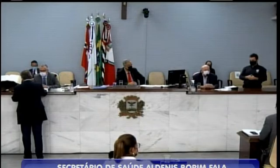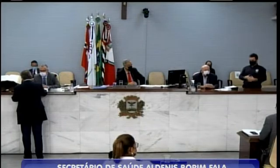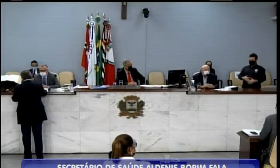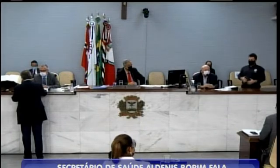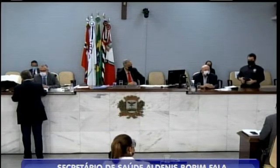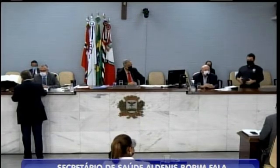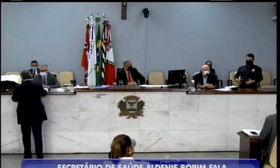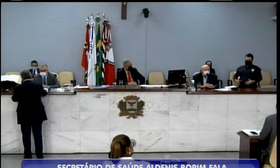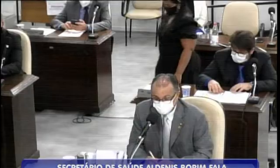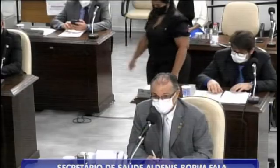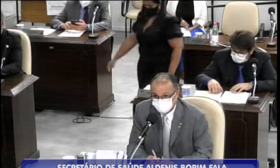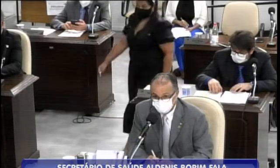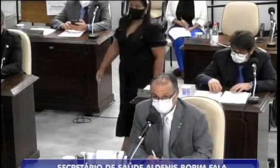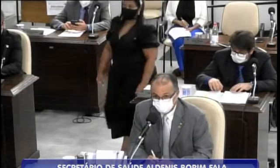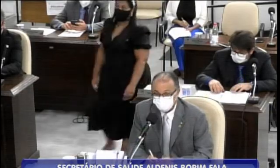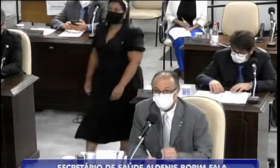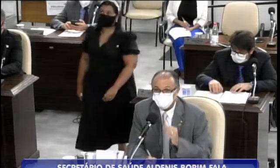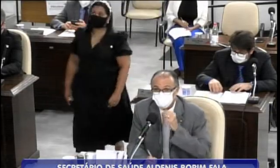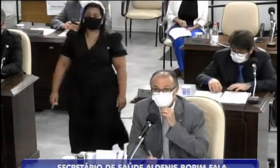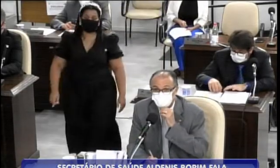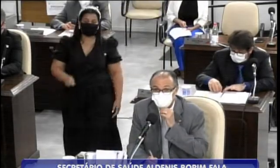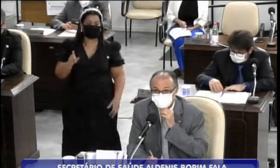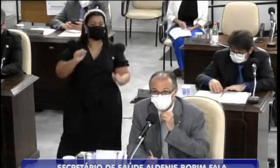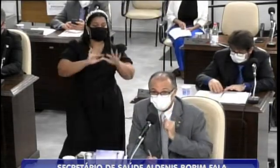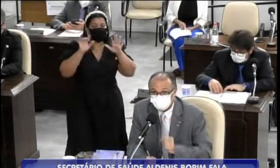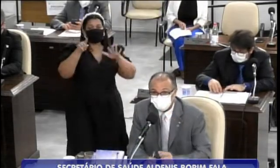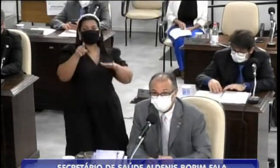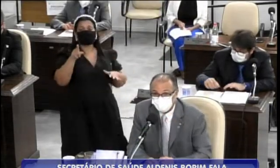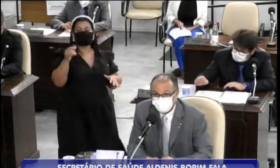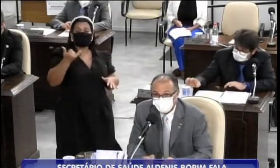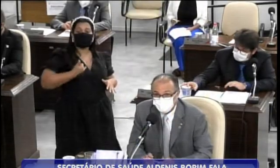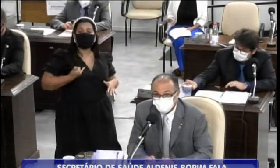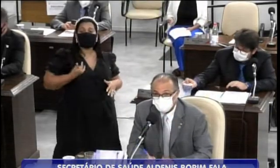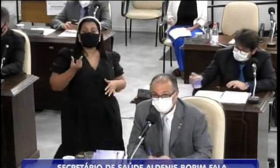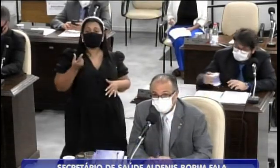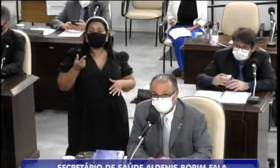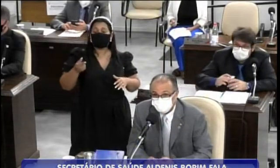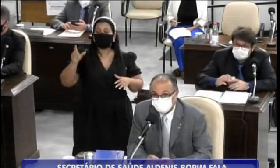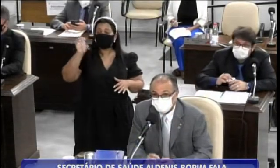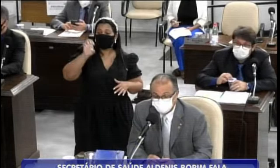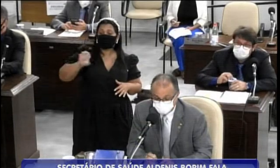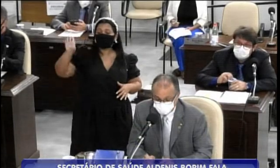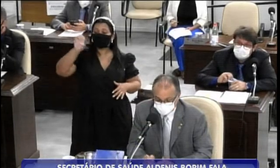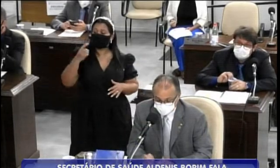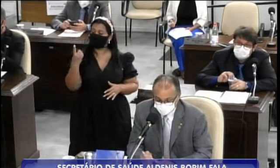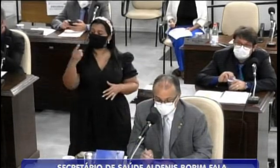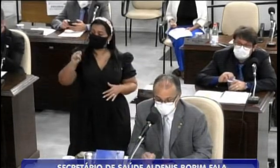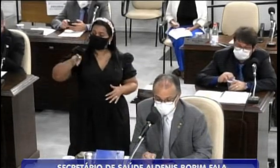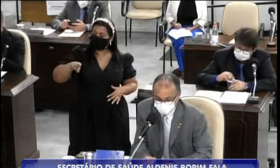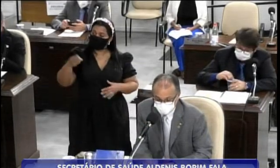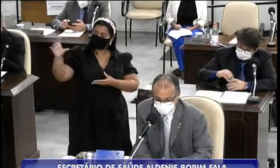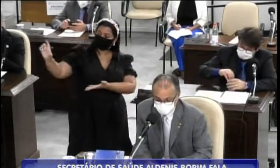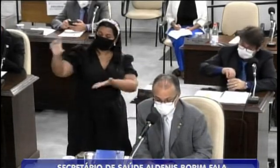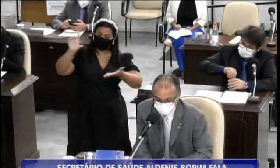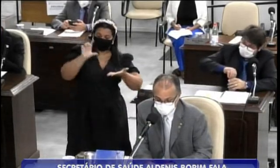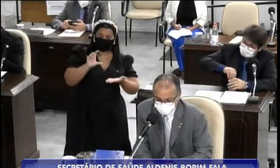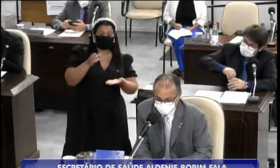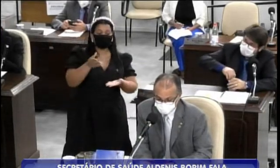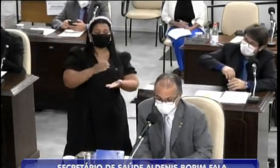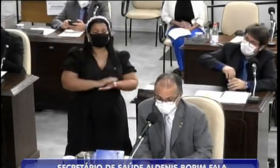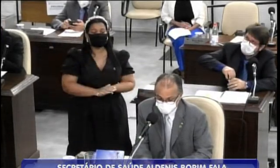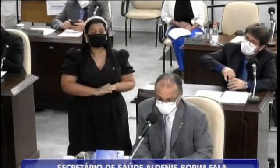apenas. Você falou do convênio, o dinheiro do Estado, 18 milhões, né? Ele vem